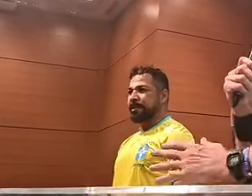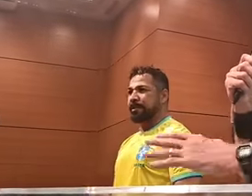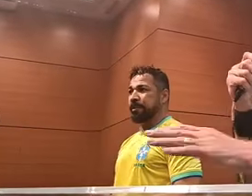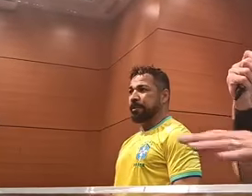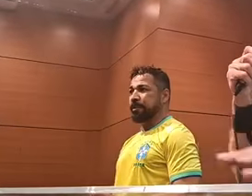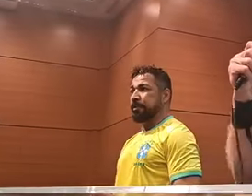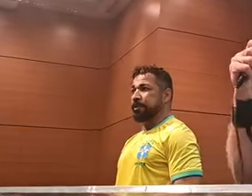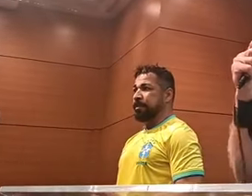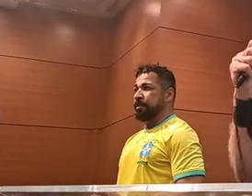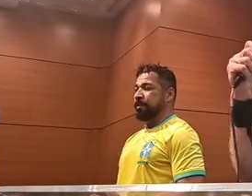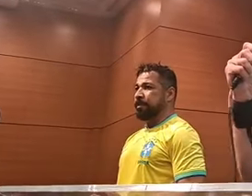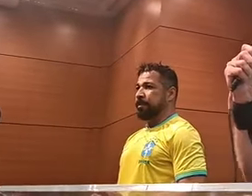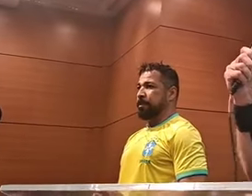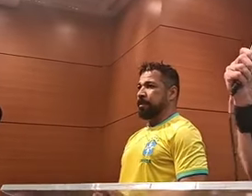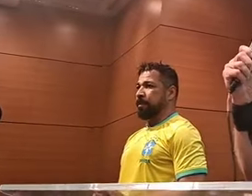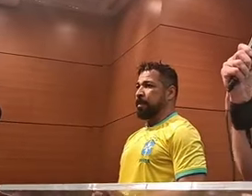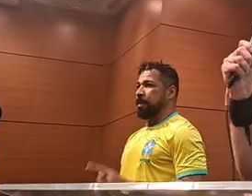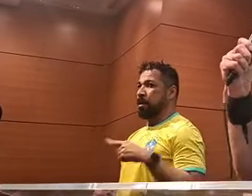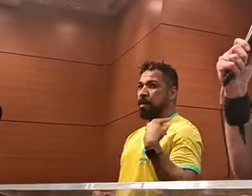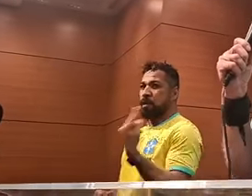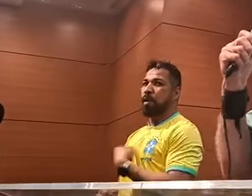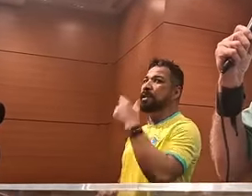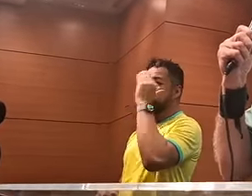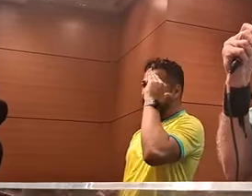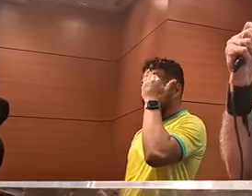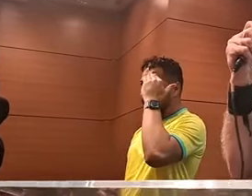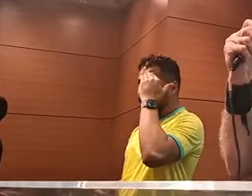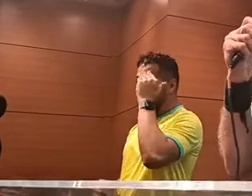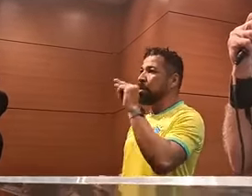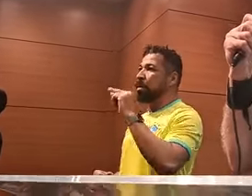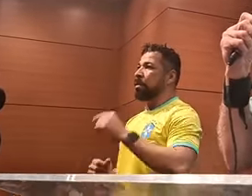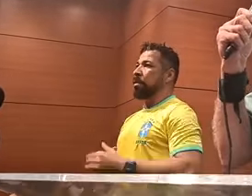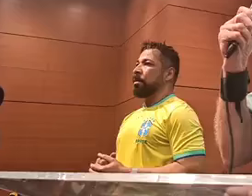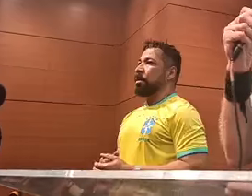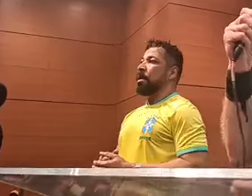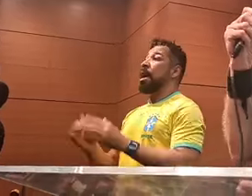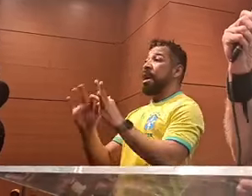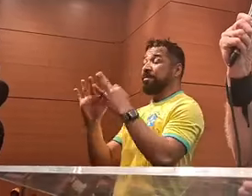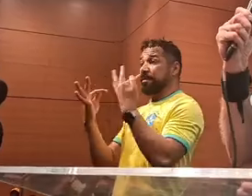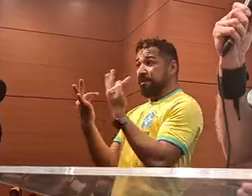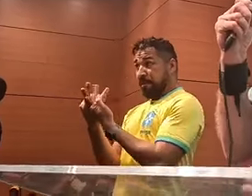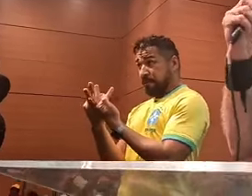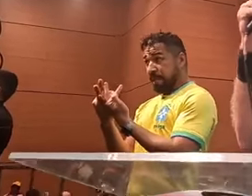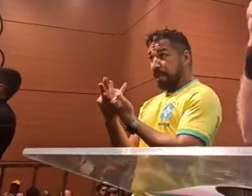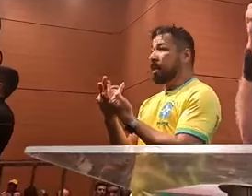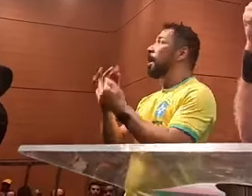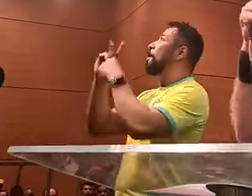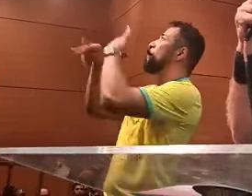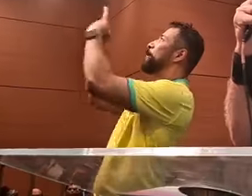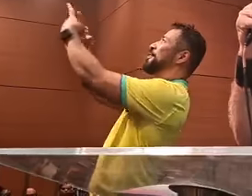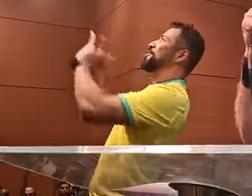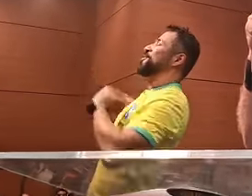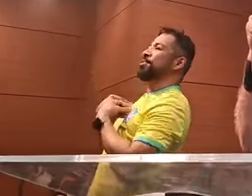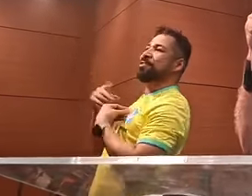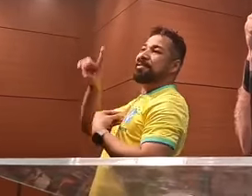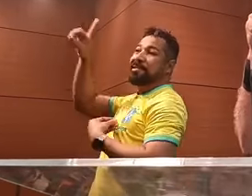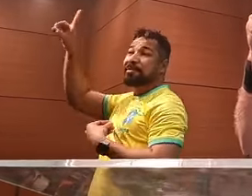a nós aqui entendemos que a família é uma dádiva de Deus.